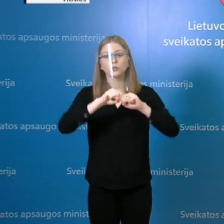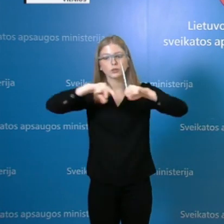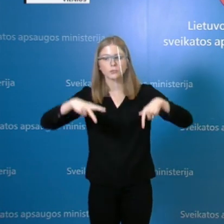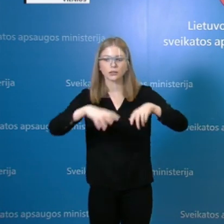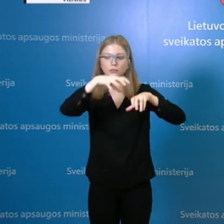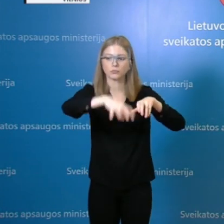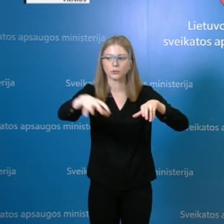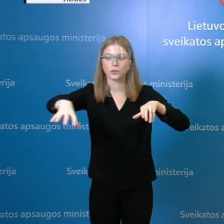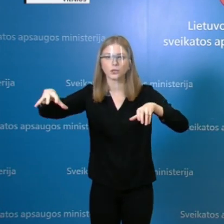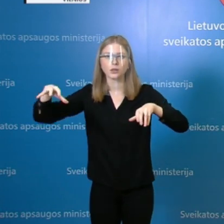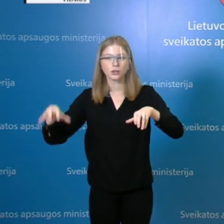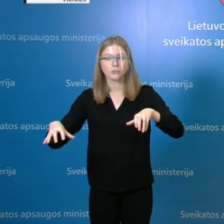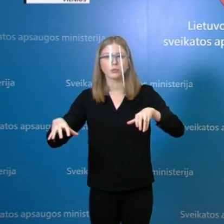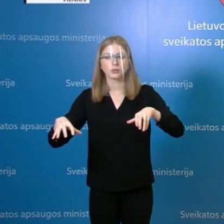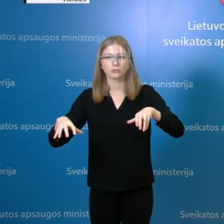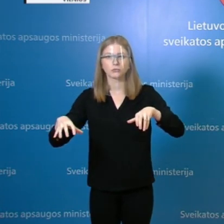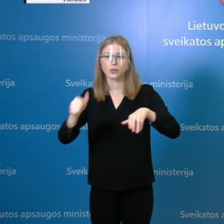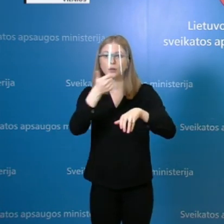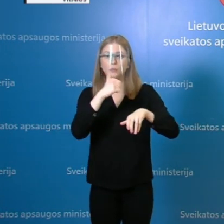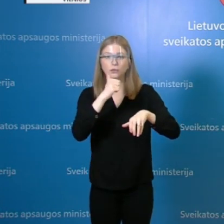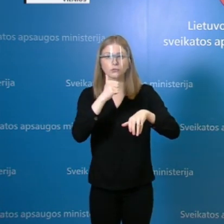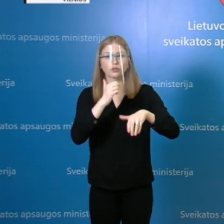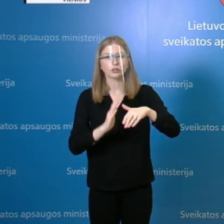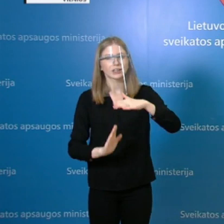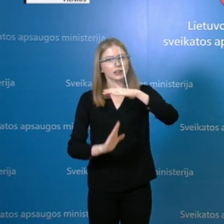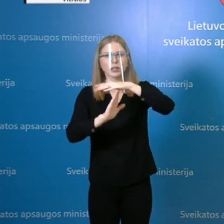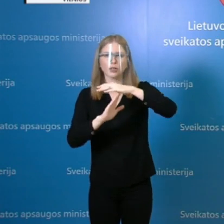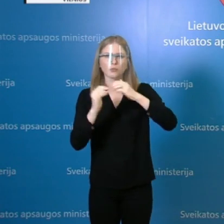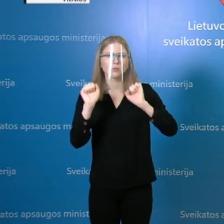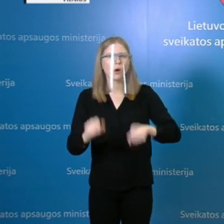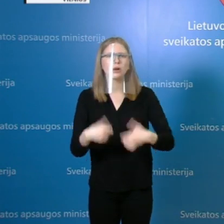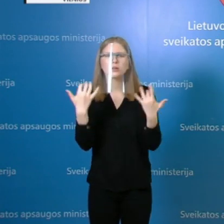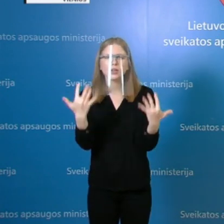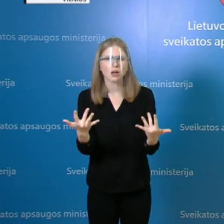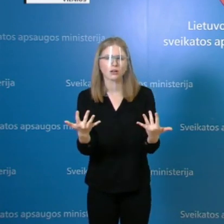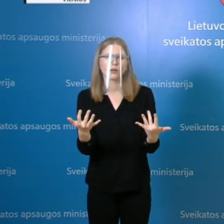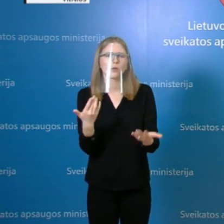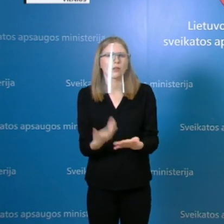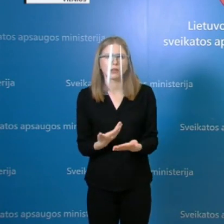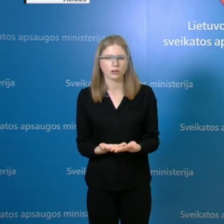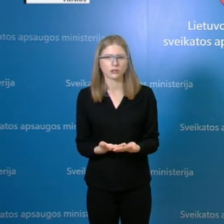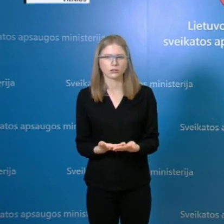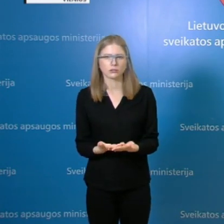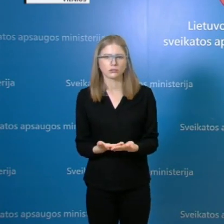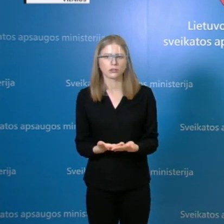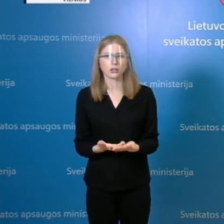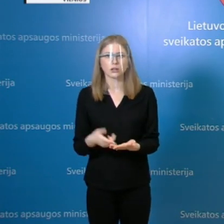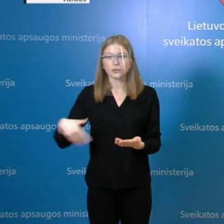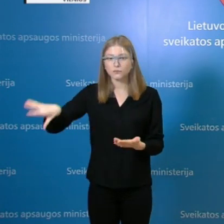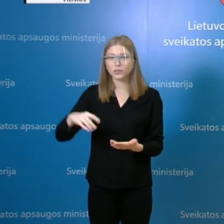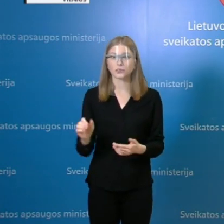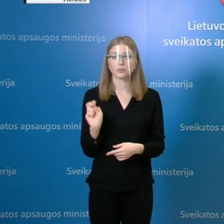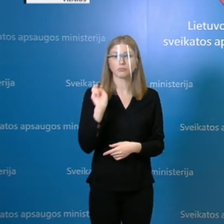punktuose ir kokiais konkrečiais kriterijais remiantis jos paskirstytos tarp apskričių